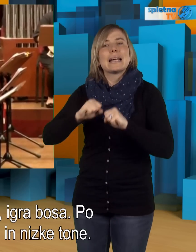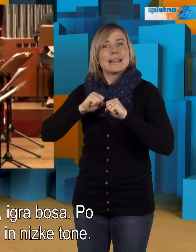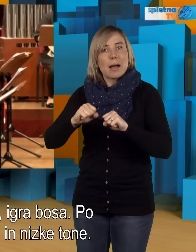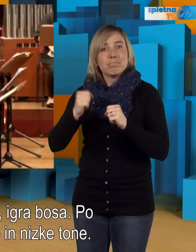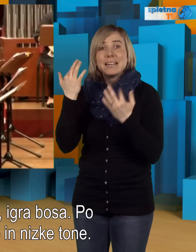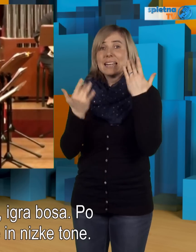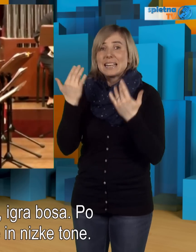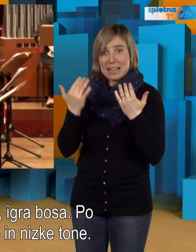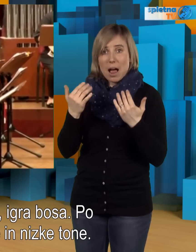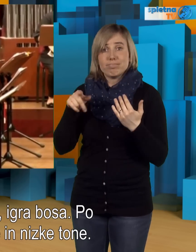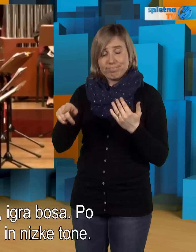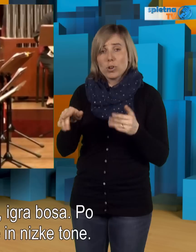bosa.